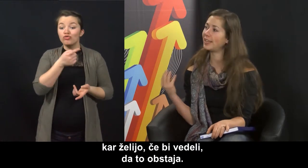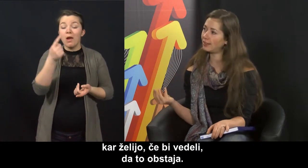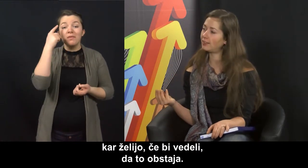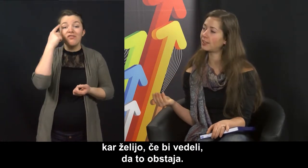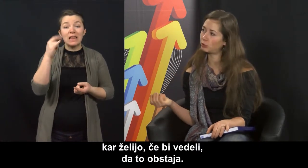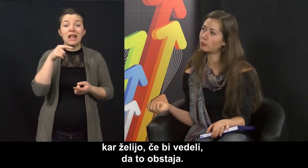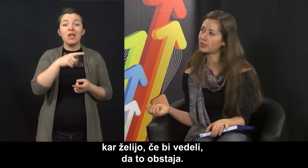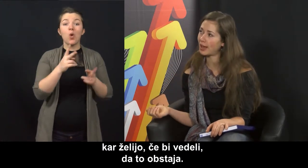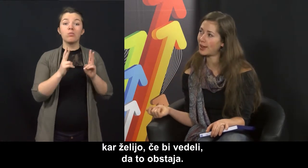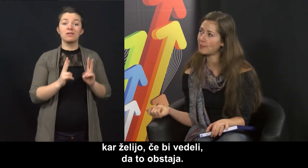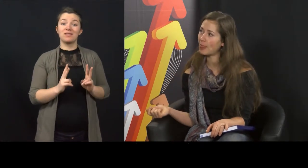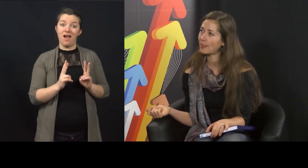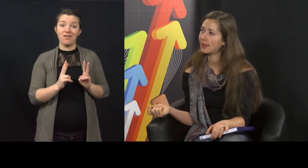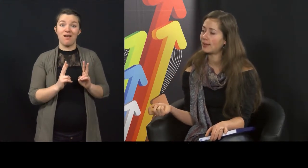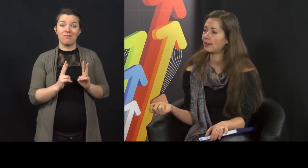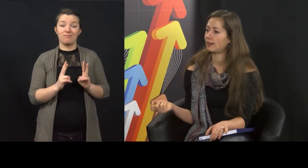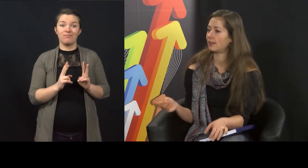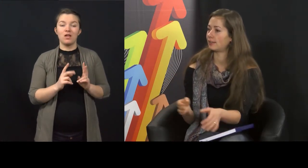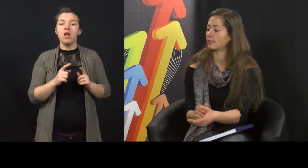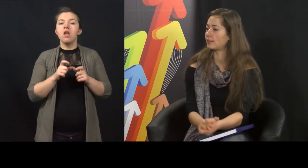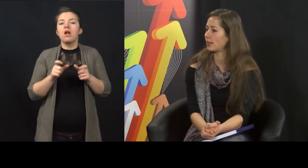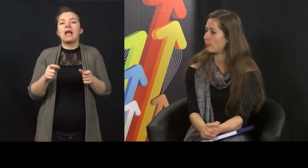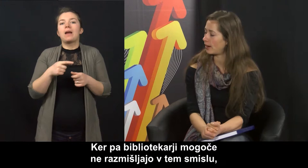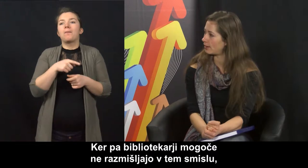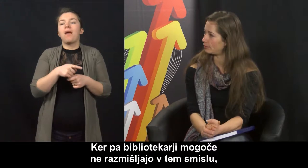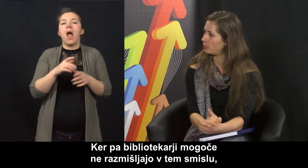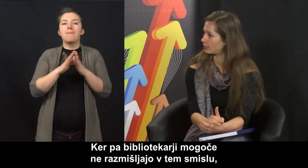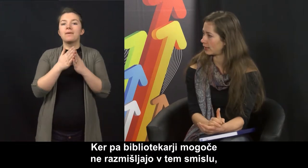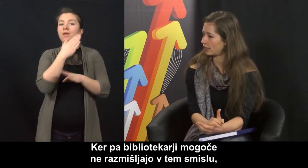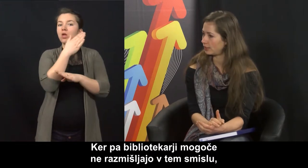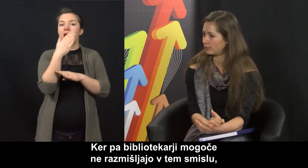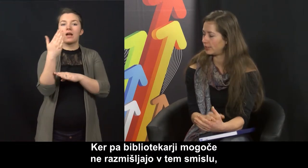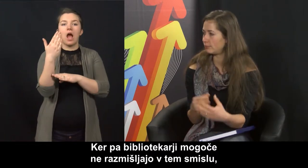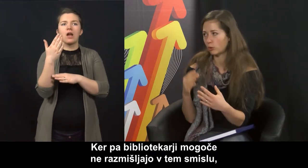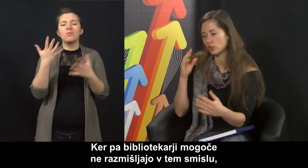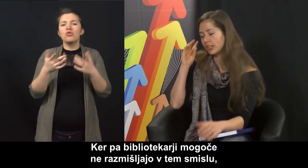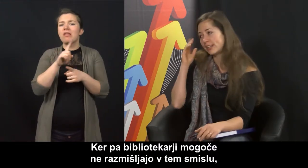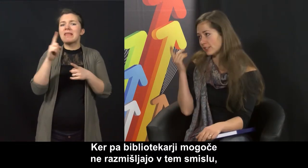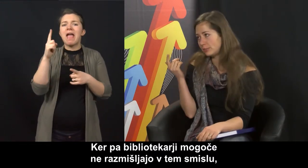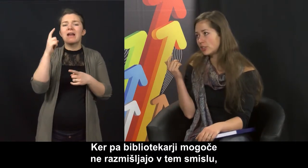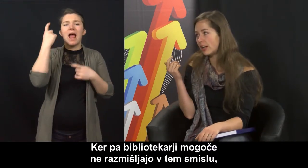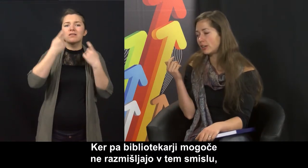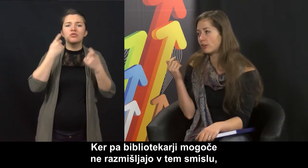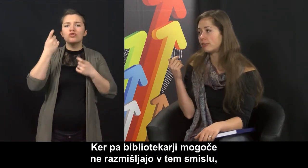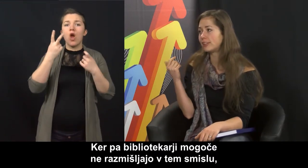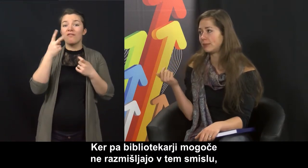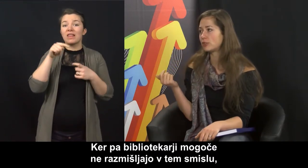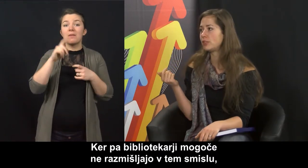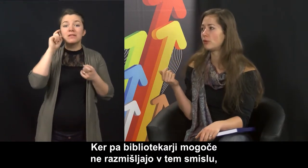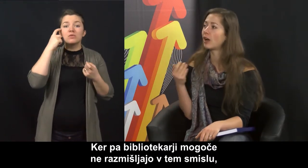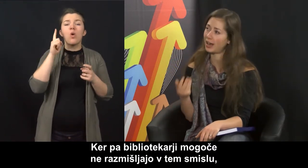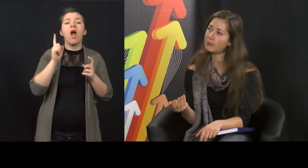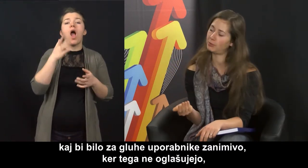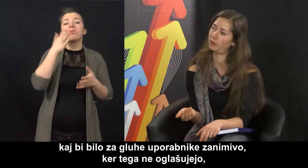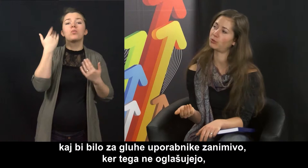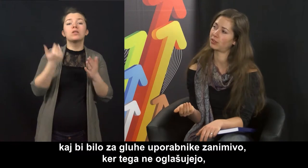bi vedeli, da to obstaja. Ker pa bibliotekarji mogoče ne razmišljajo v tem